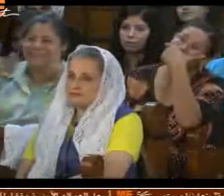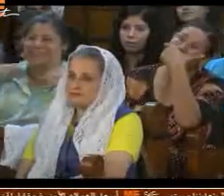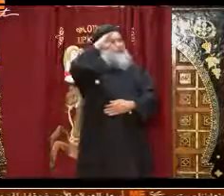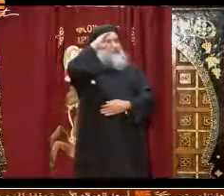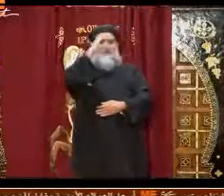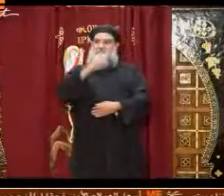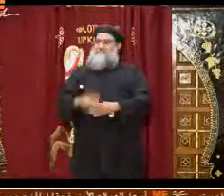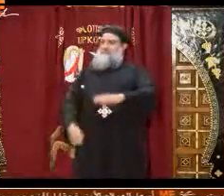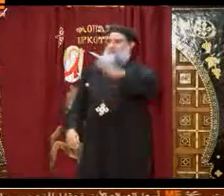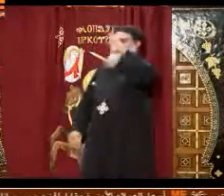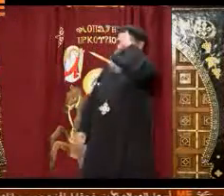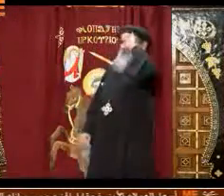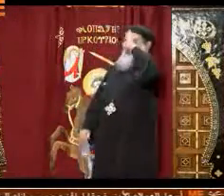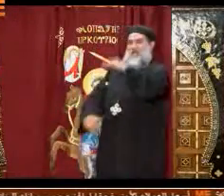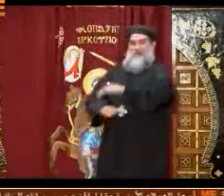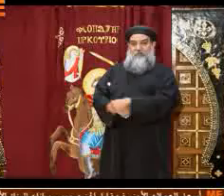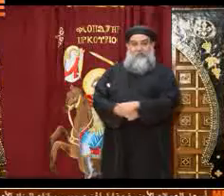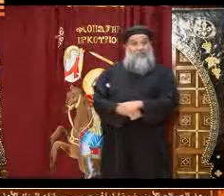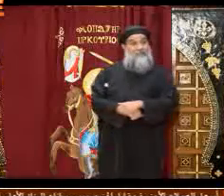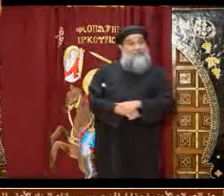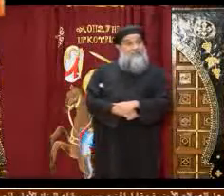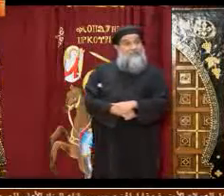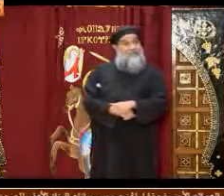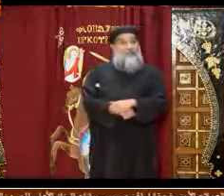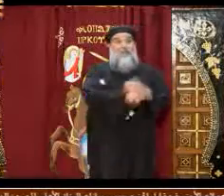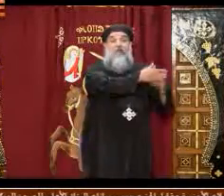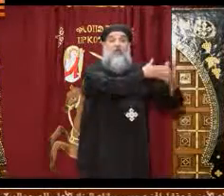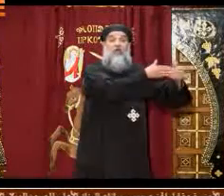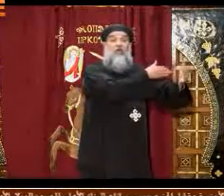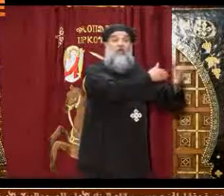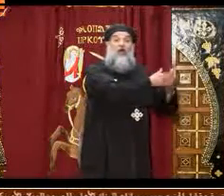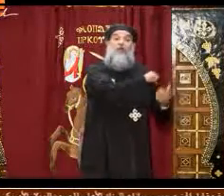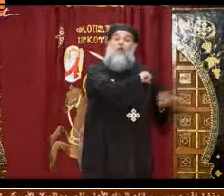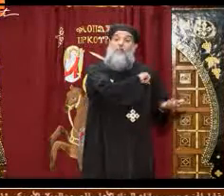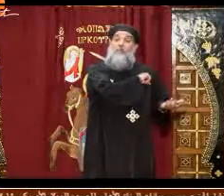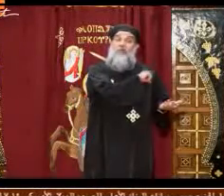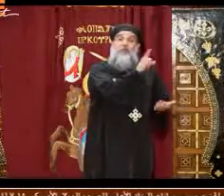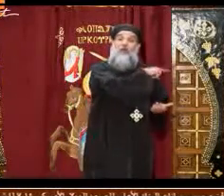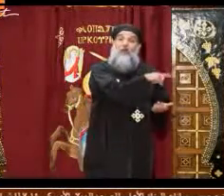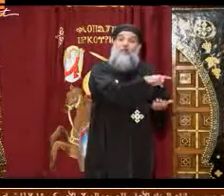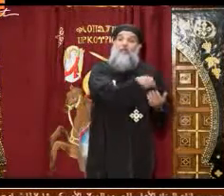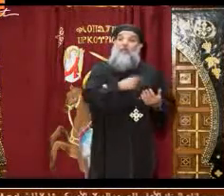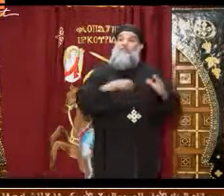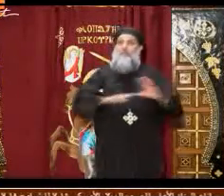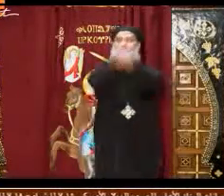صباح الخير، اهلا وسهلا. طب هي مالها؟ حرام كده غلط. انت تصحى